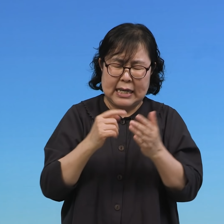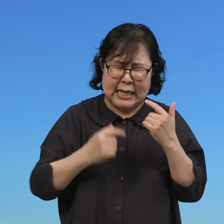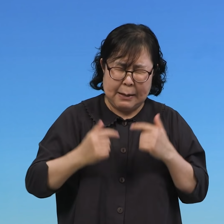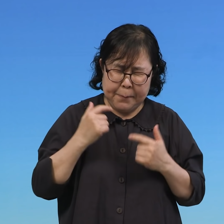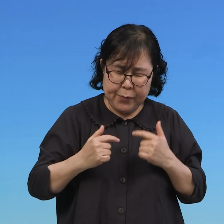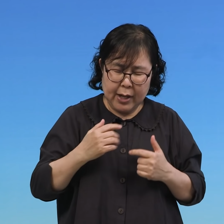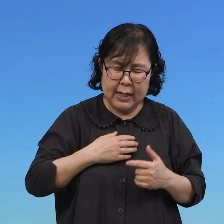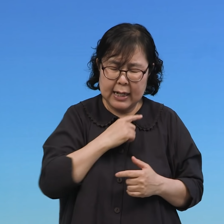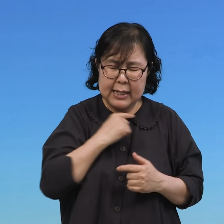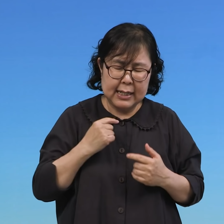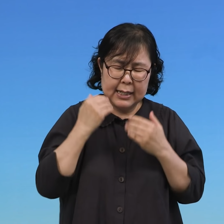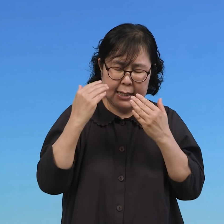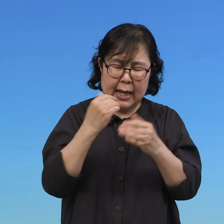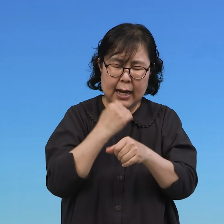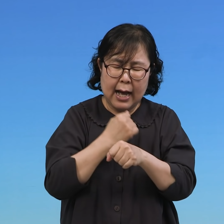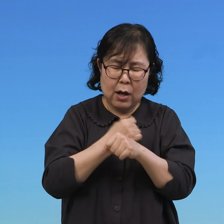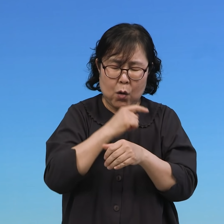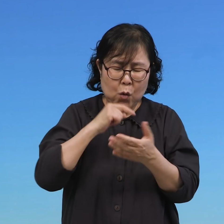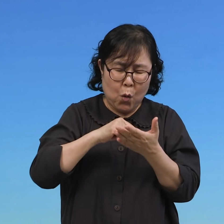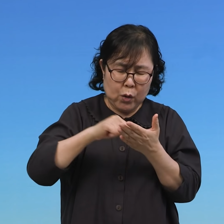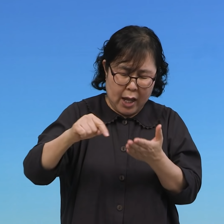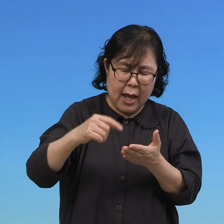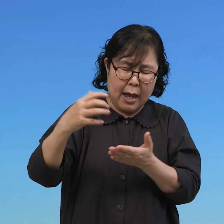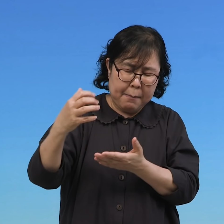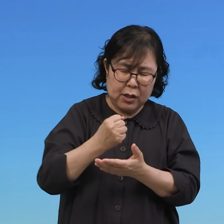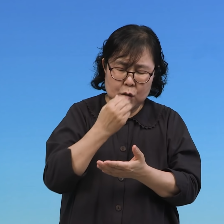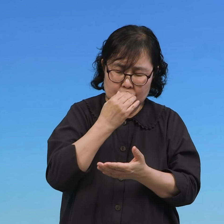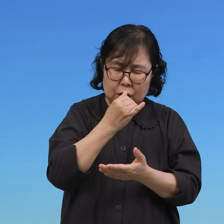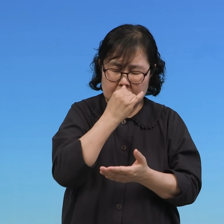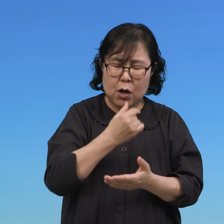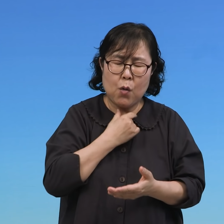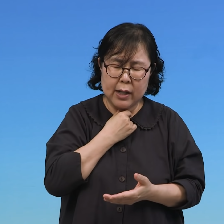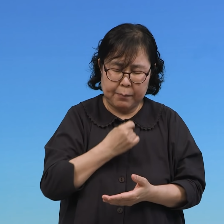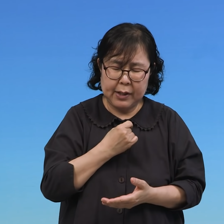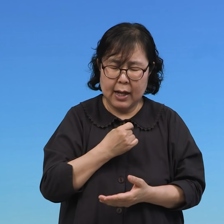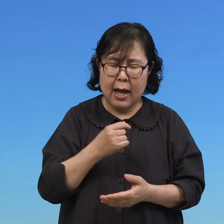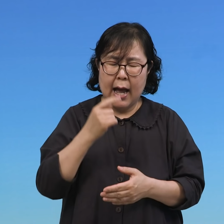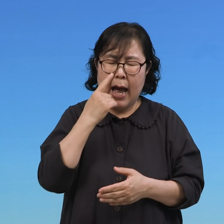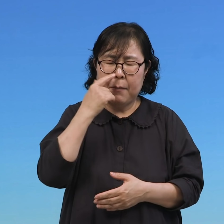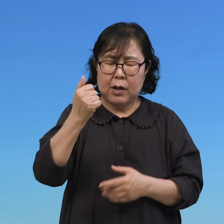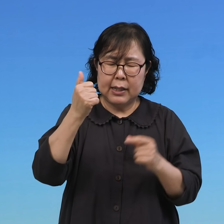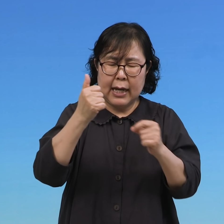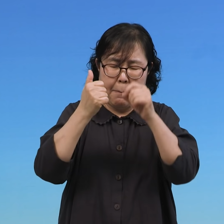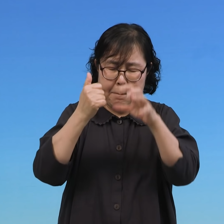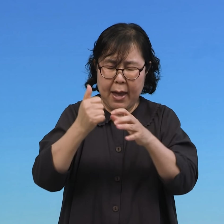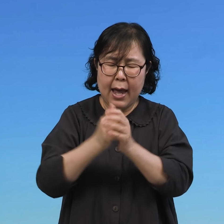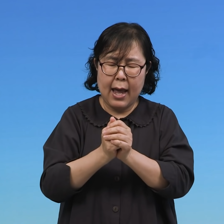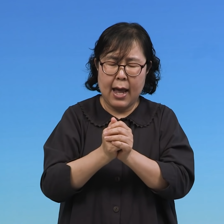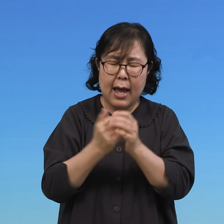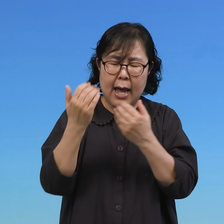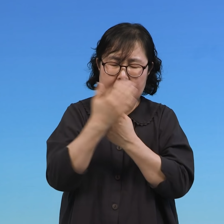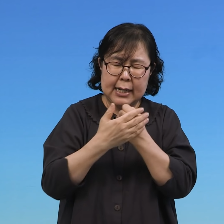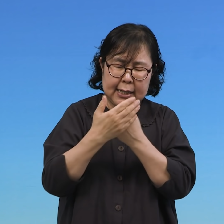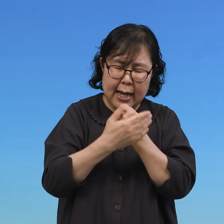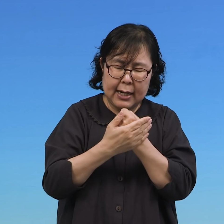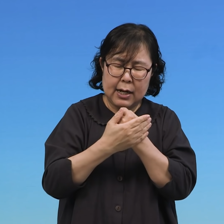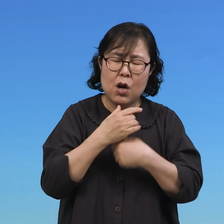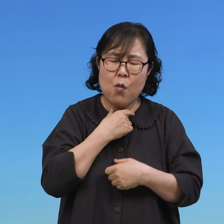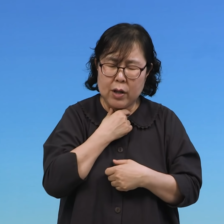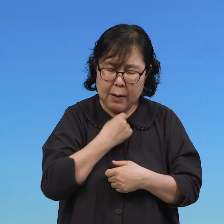기꺼이 희생하며 손해보는 자리로 나가기를 원하오니 그 아버지 앞에 은혜를 구하오니